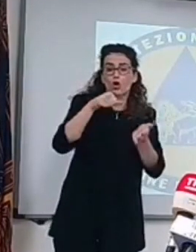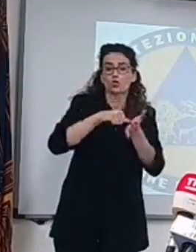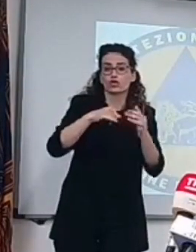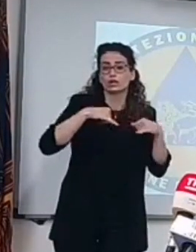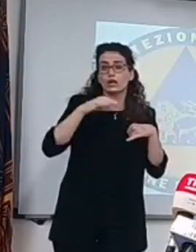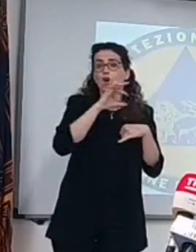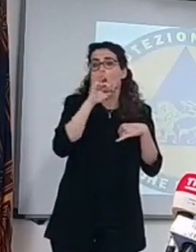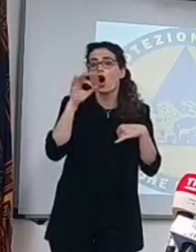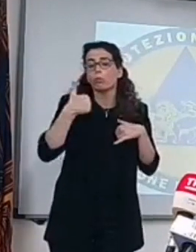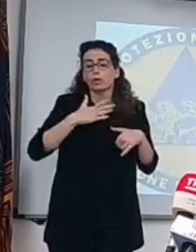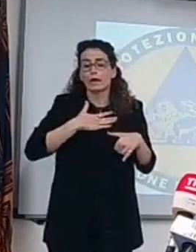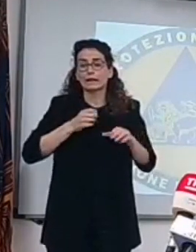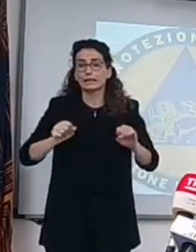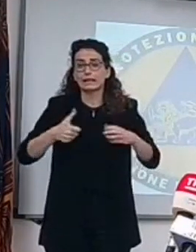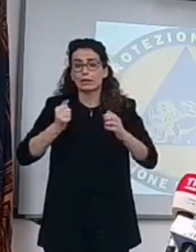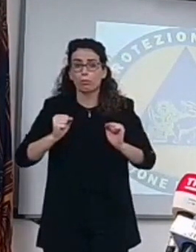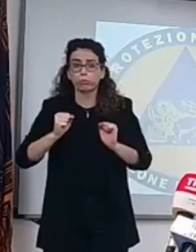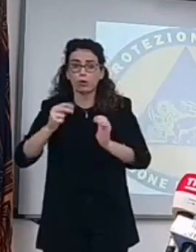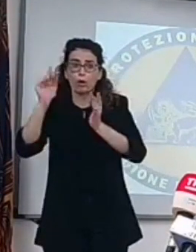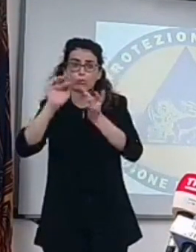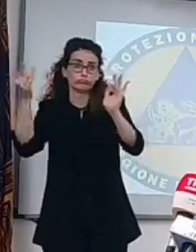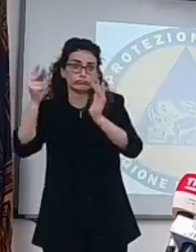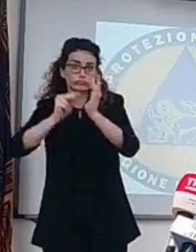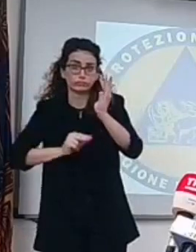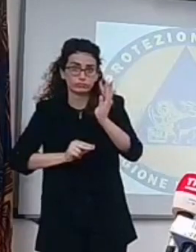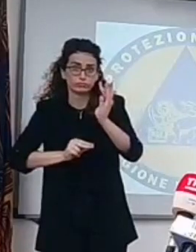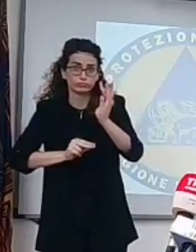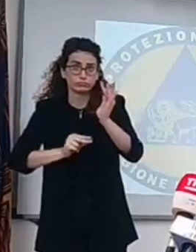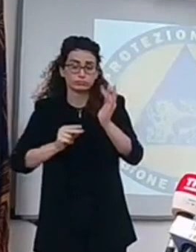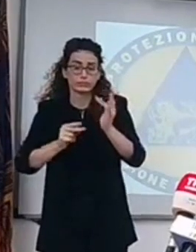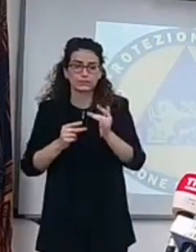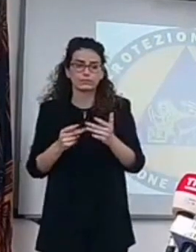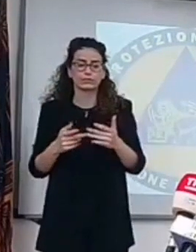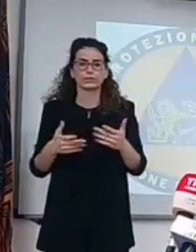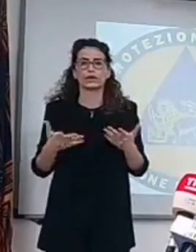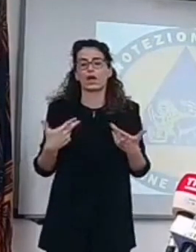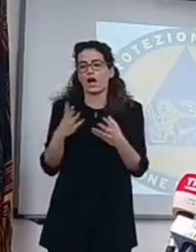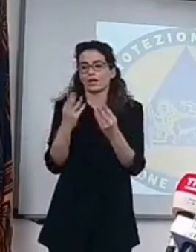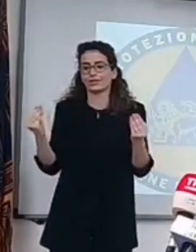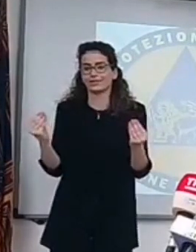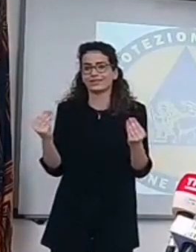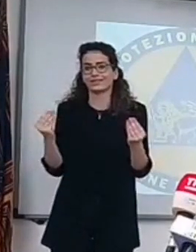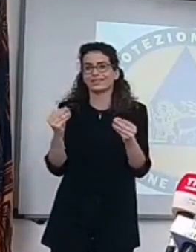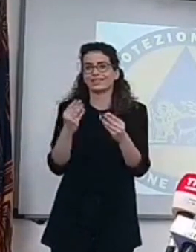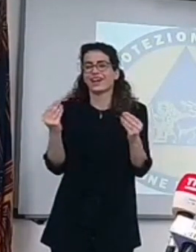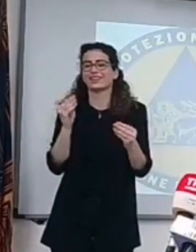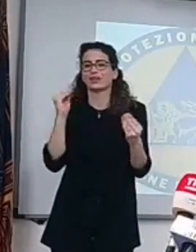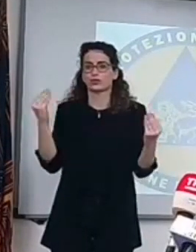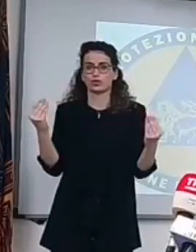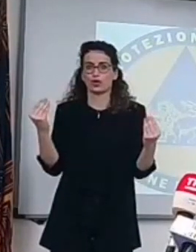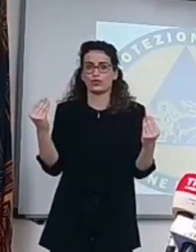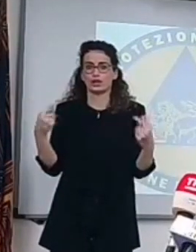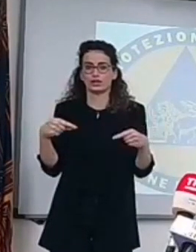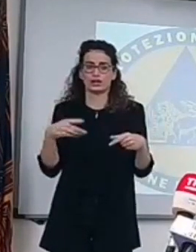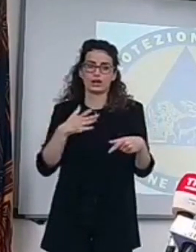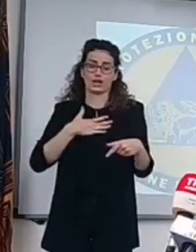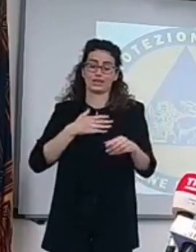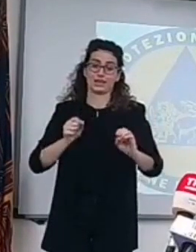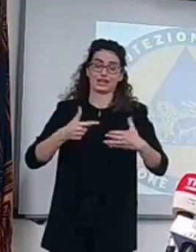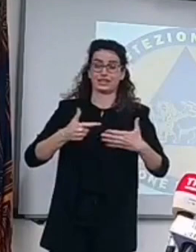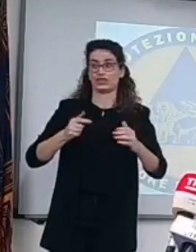nel circuito normale fatelo dove adesso molti di questi ragazzi che fra loro su questa età qua